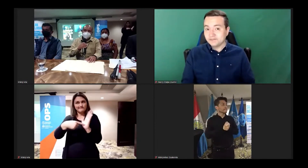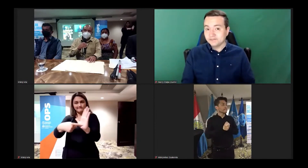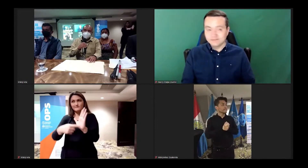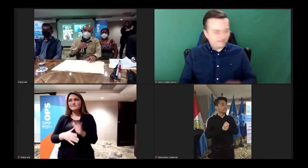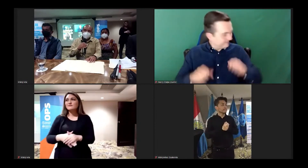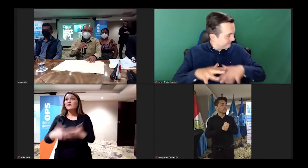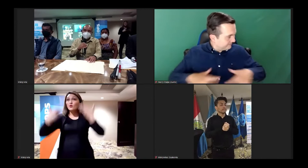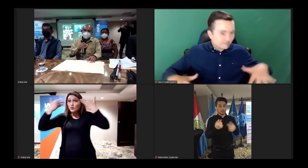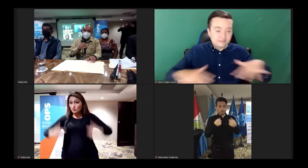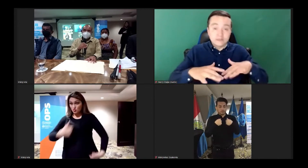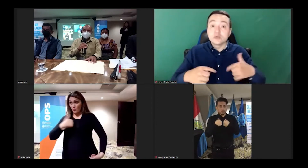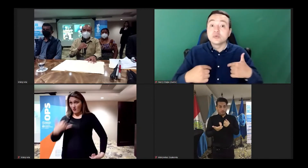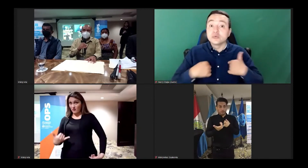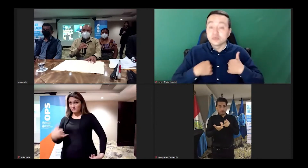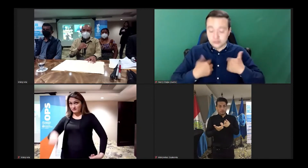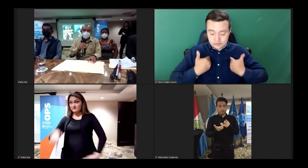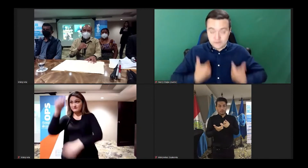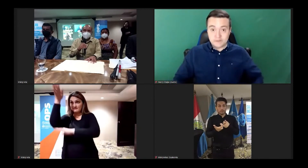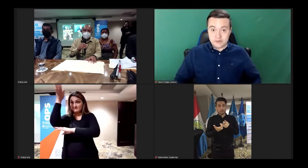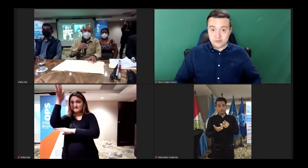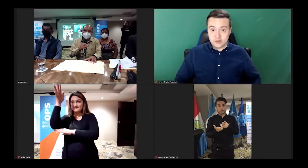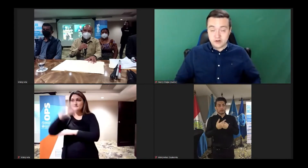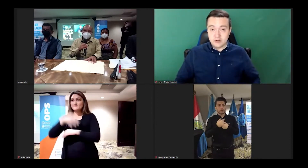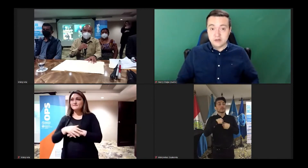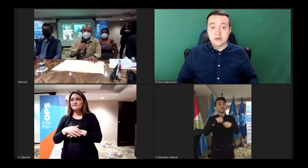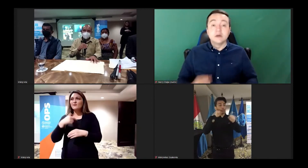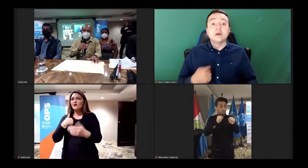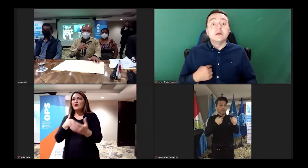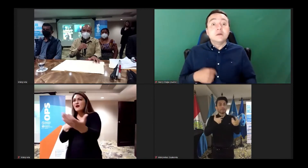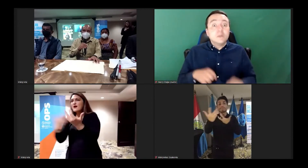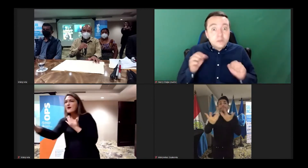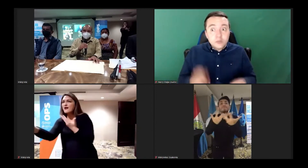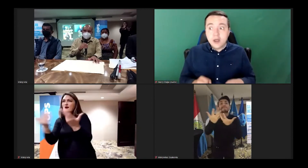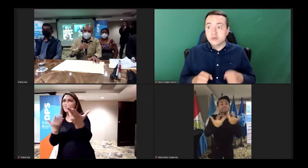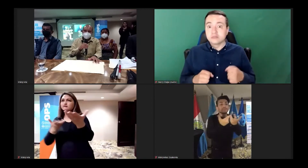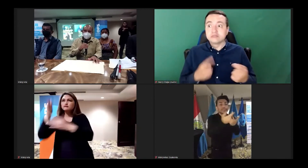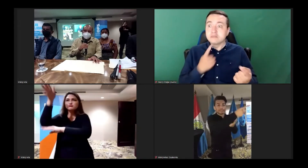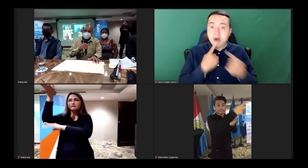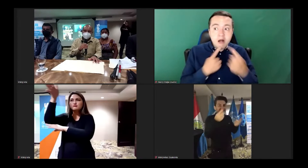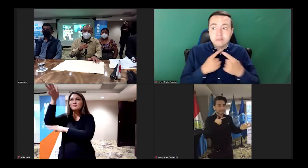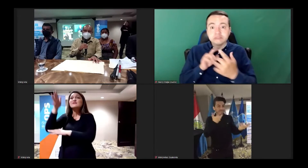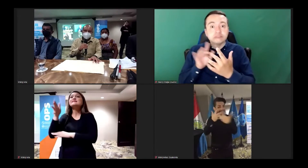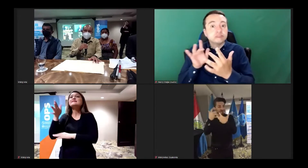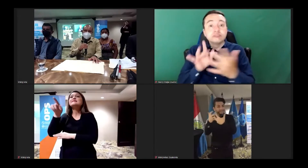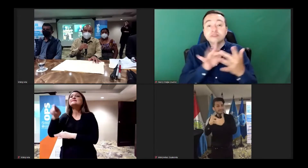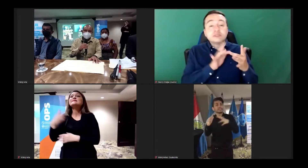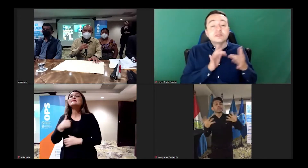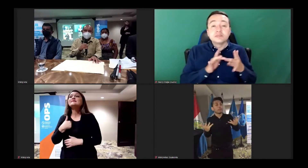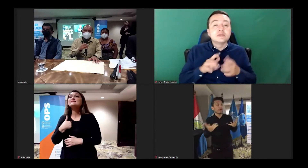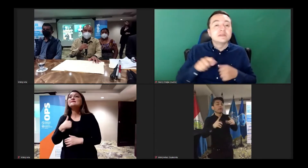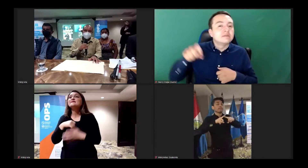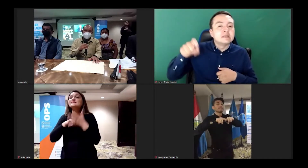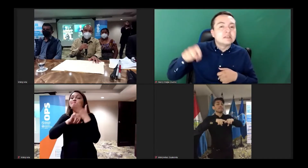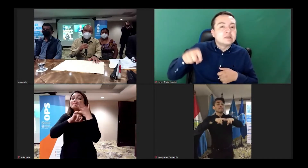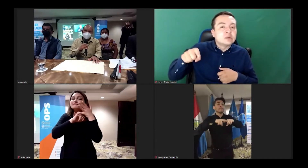Este servidor de ustedes, para poder interactuar, depende en gran medida